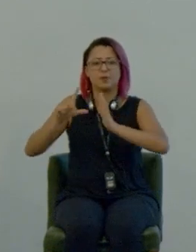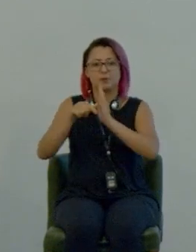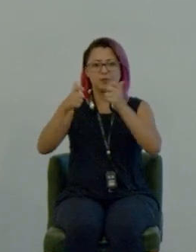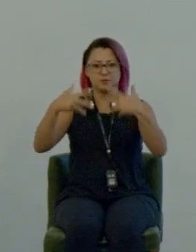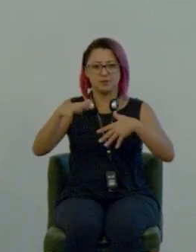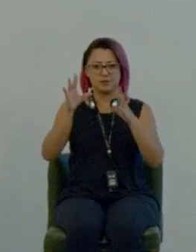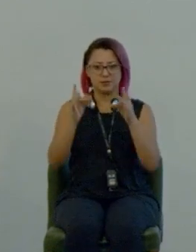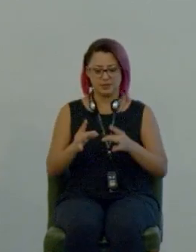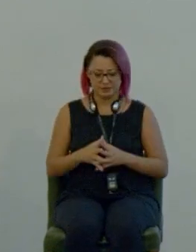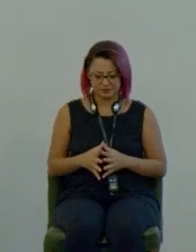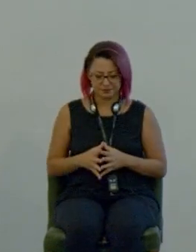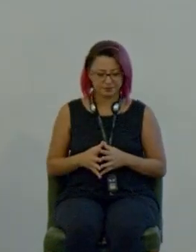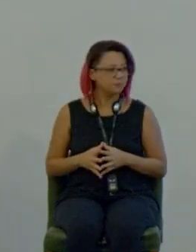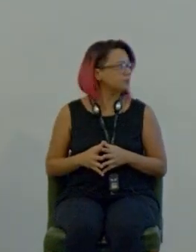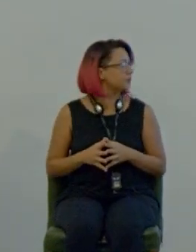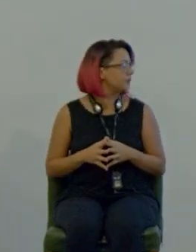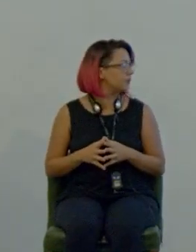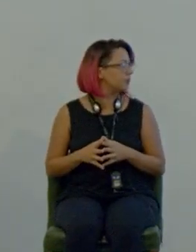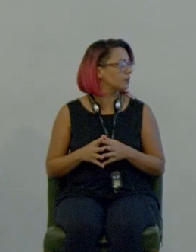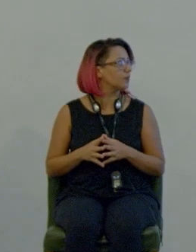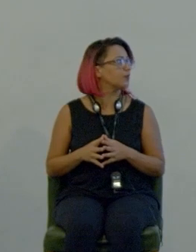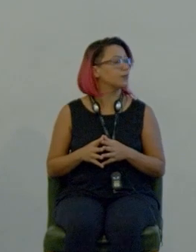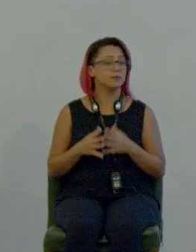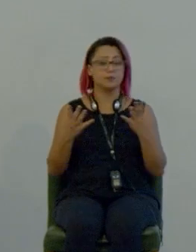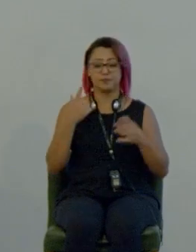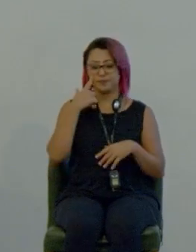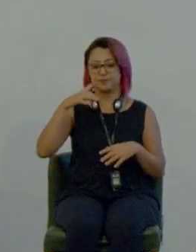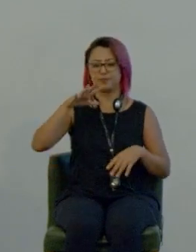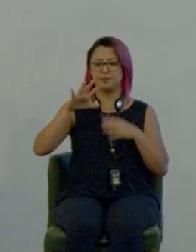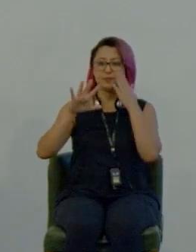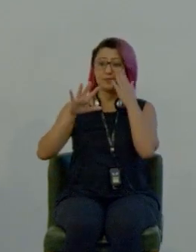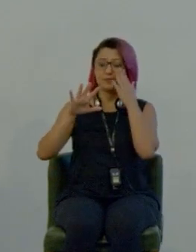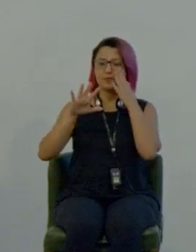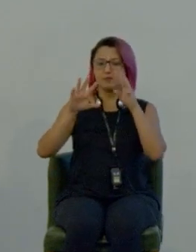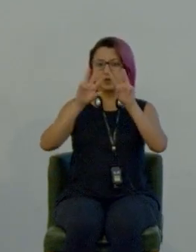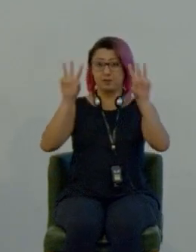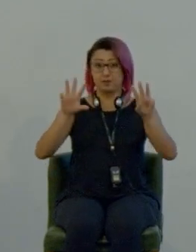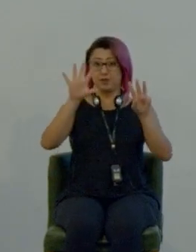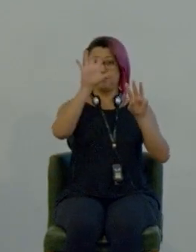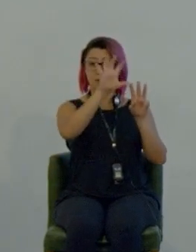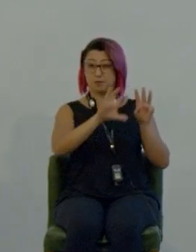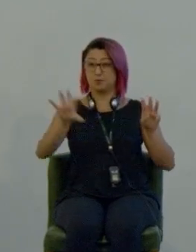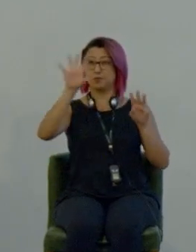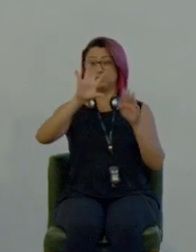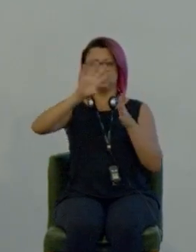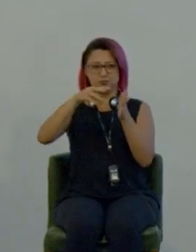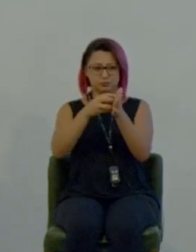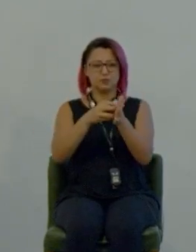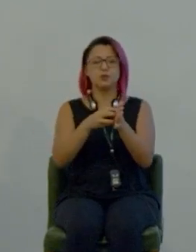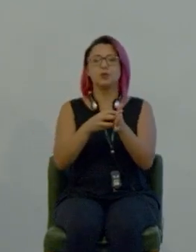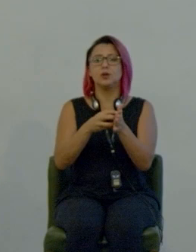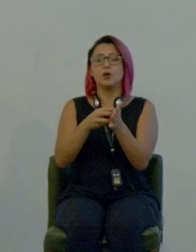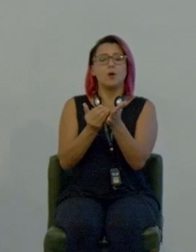daqui a pouquinho. Aqui, né? Sente, quando é que começa essa história? Ela começa